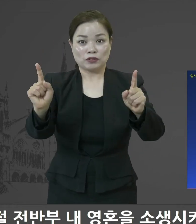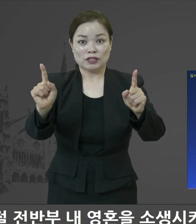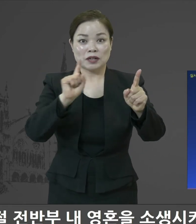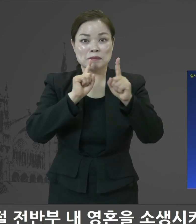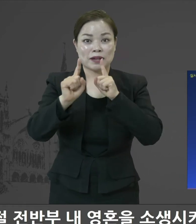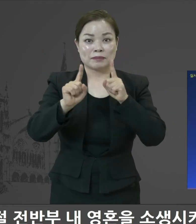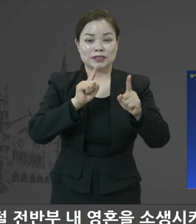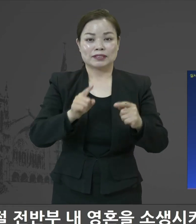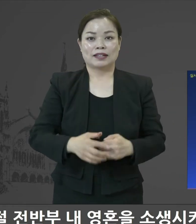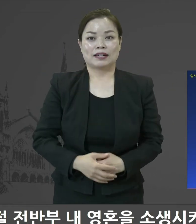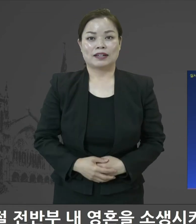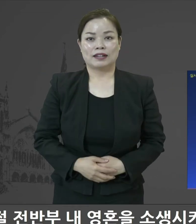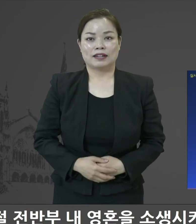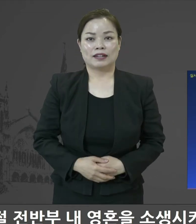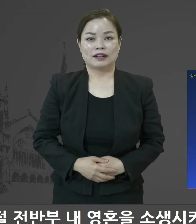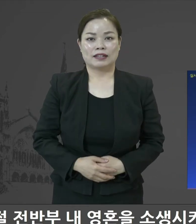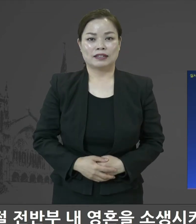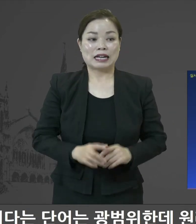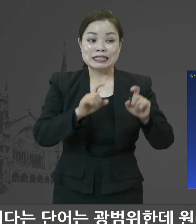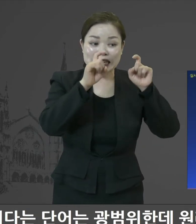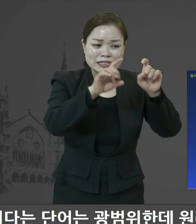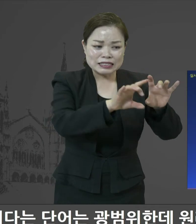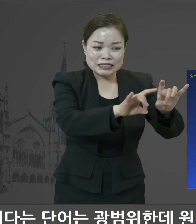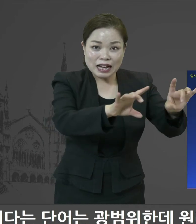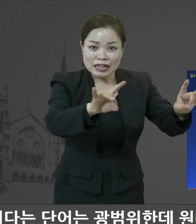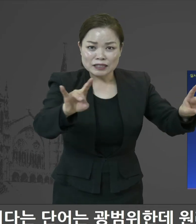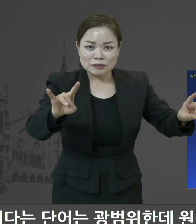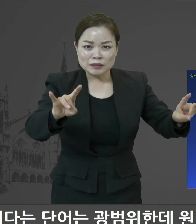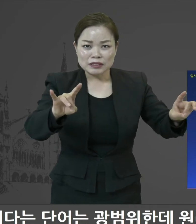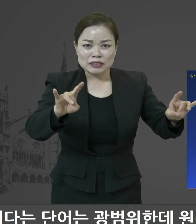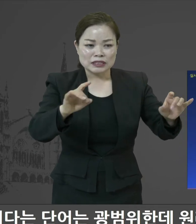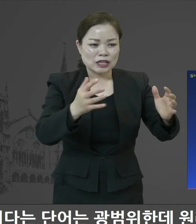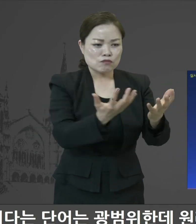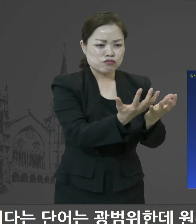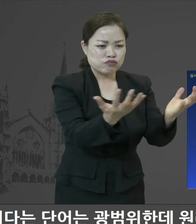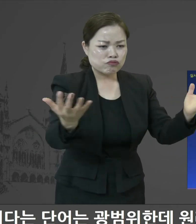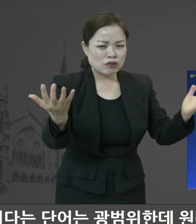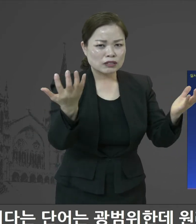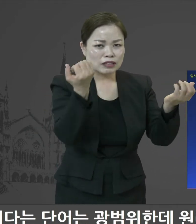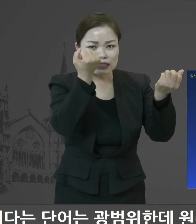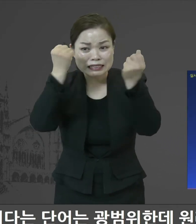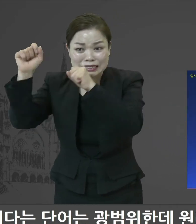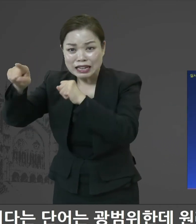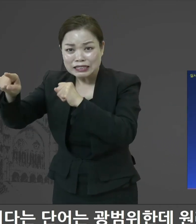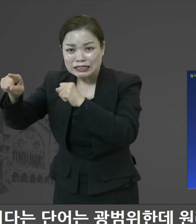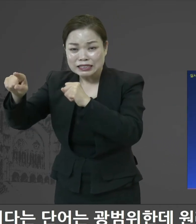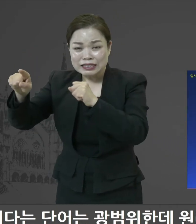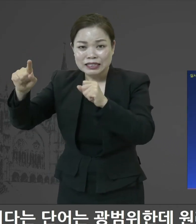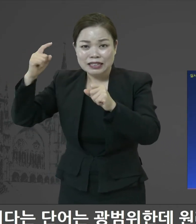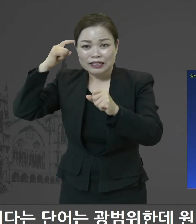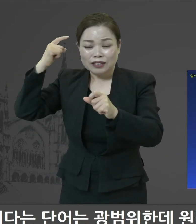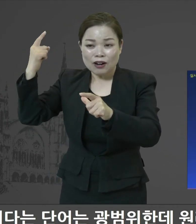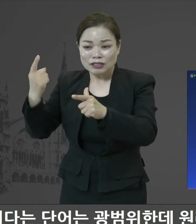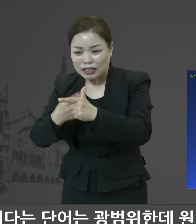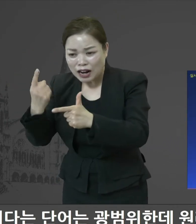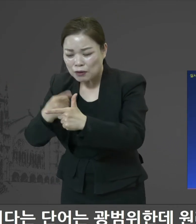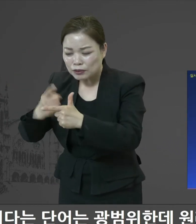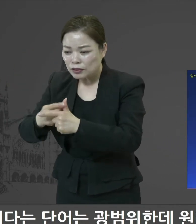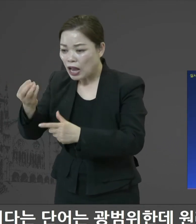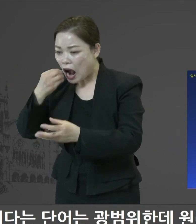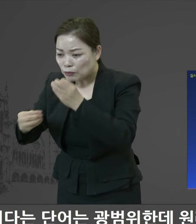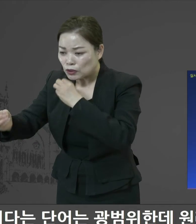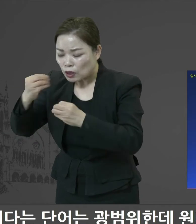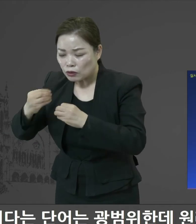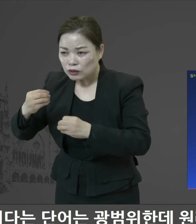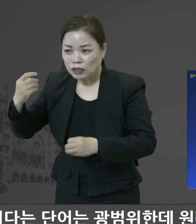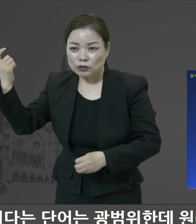뜻입니다. 양들은 가끔씩 무리에서 이탈하여 길을 잃어버립니다. 정신없이 풀을 떴다가 목동의